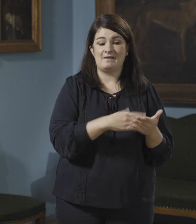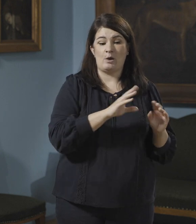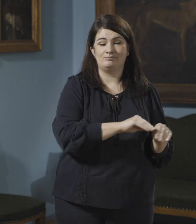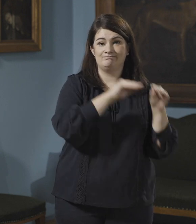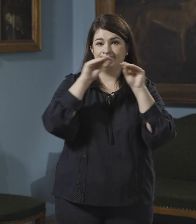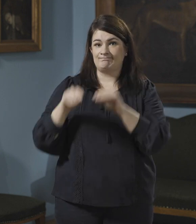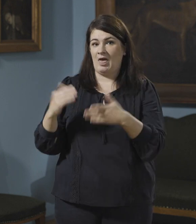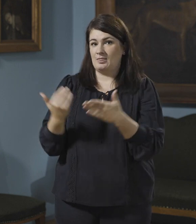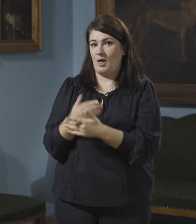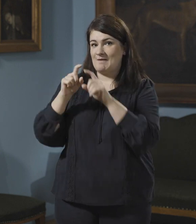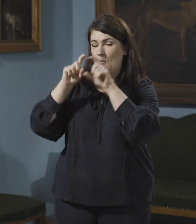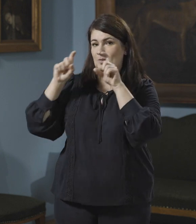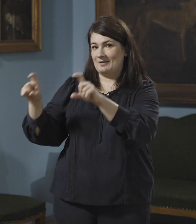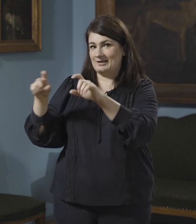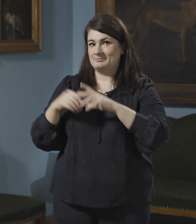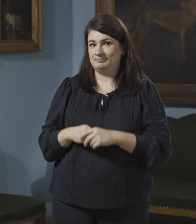Niedługo wydział przenosi się do nowego budynku.